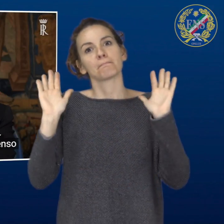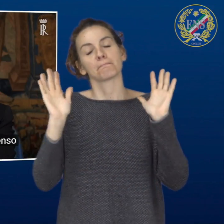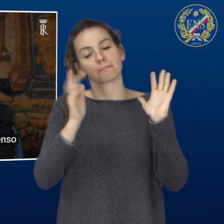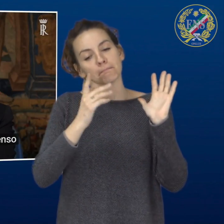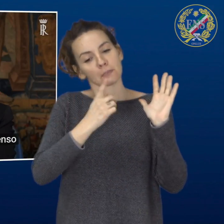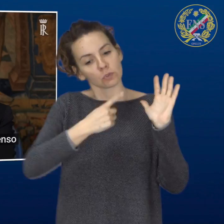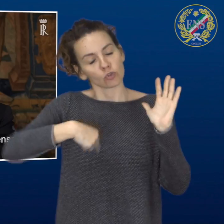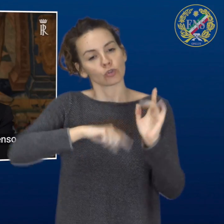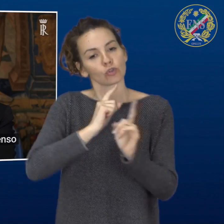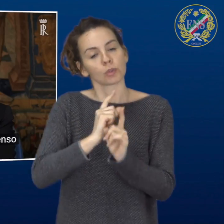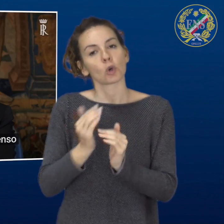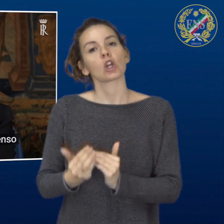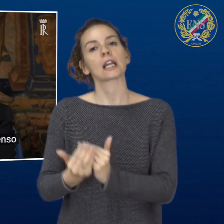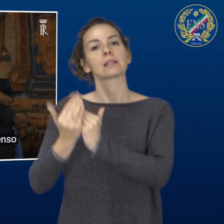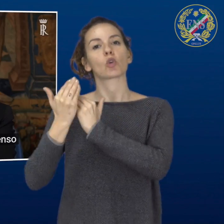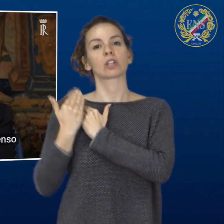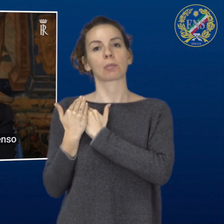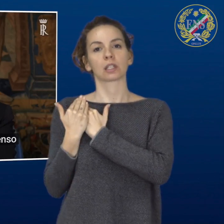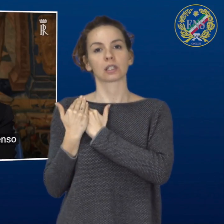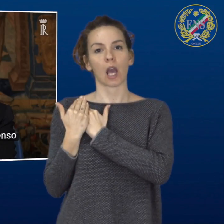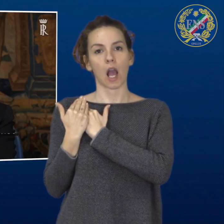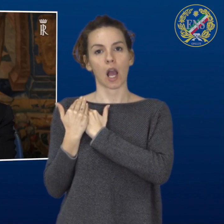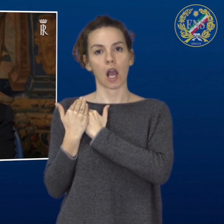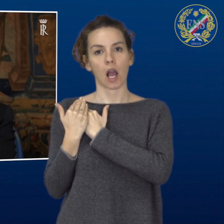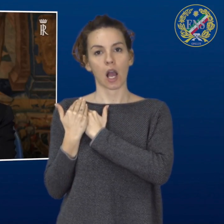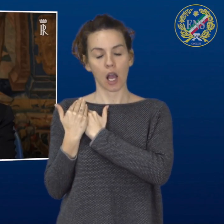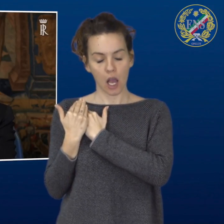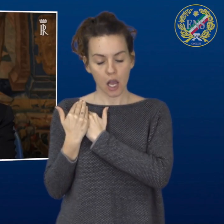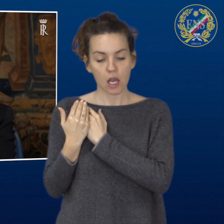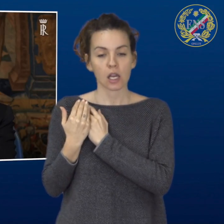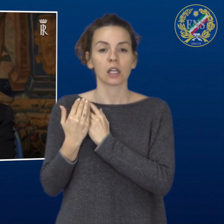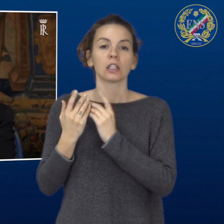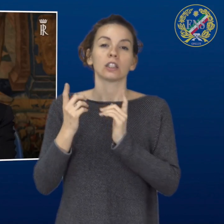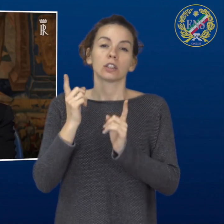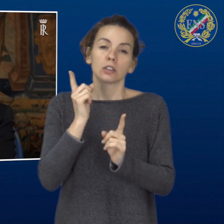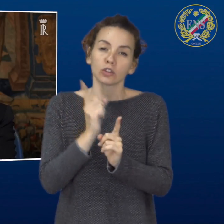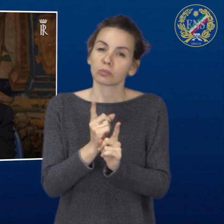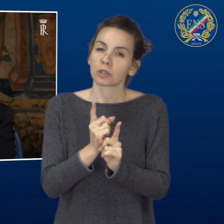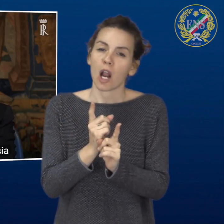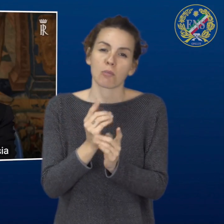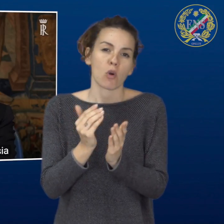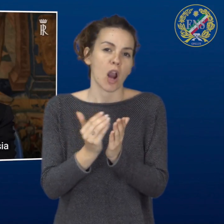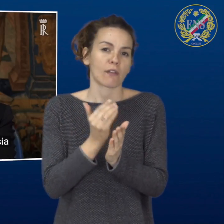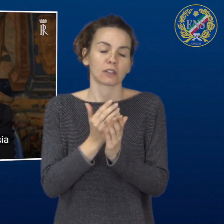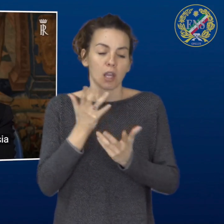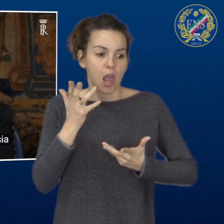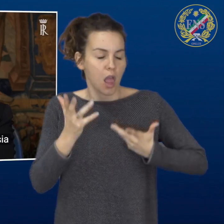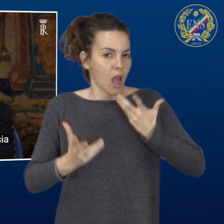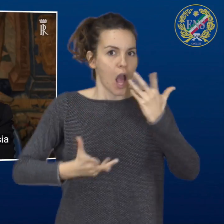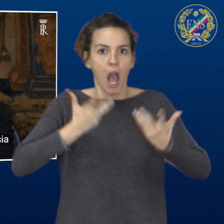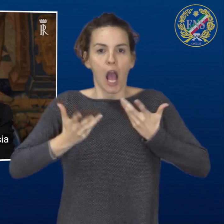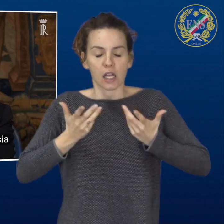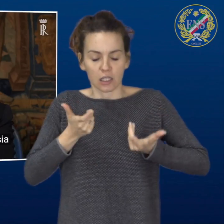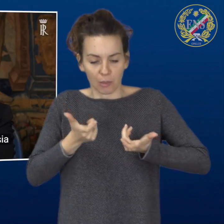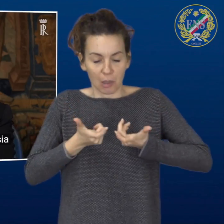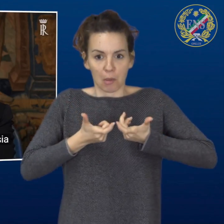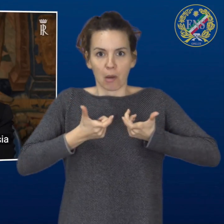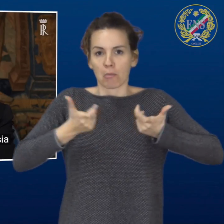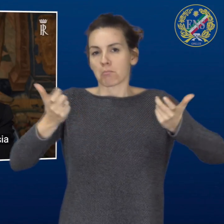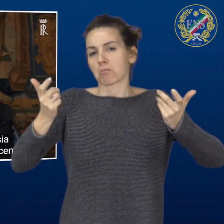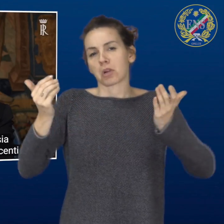a tutti senso di responsabilità. Ma dobbiamo assolutamente evitare stati di ansia immotivati